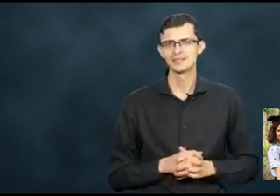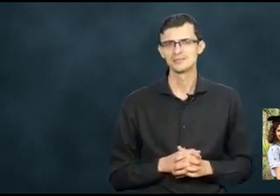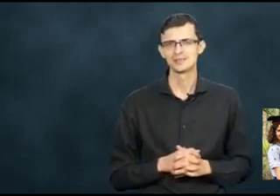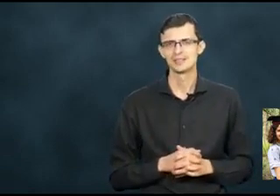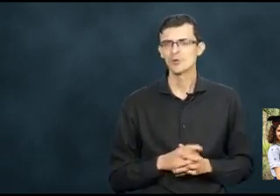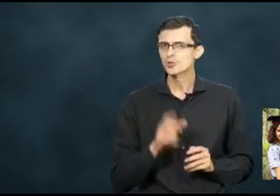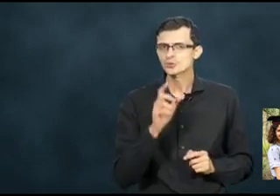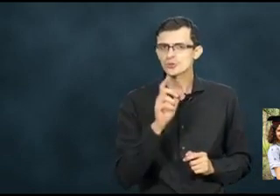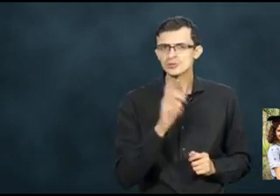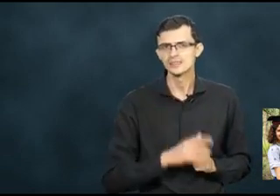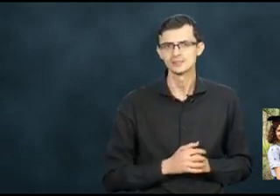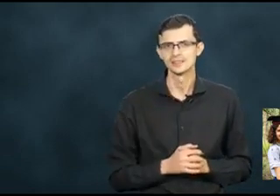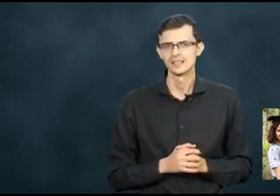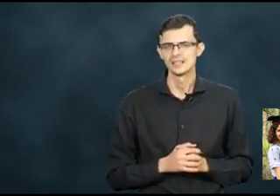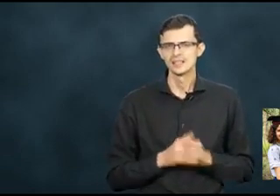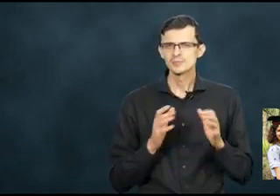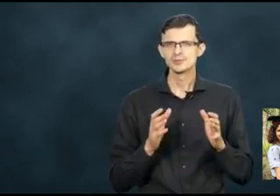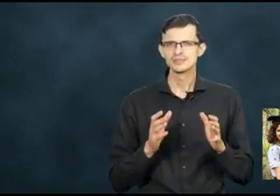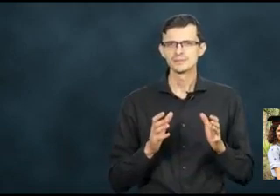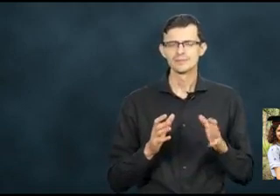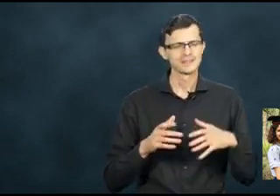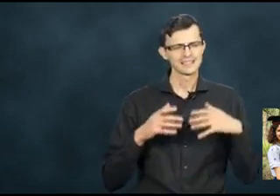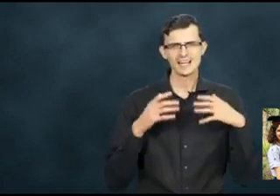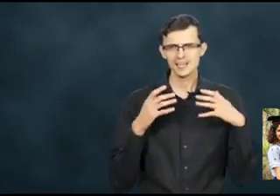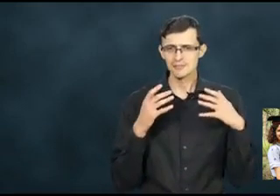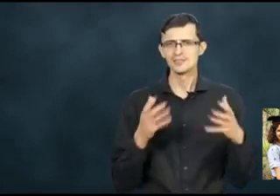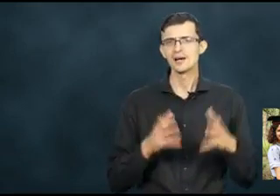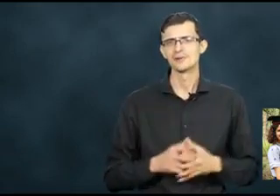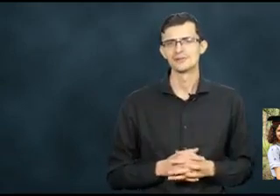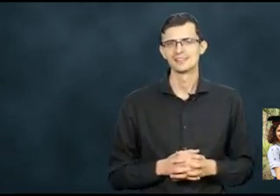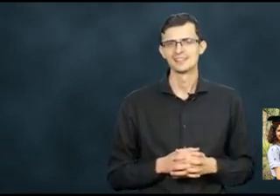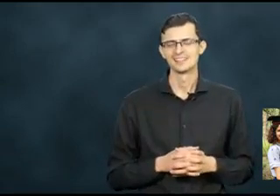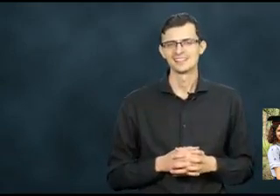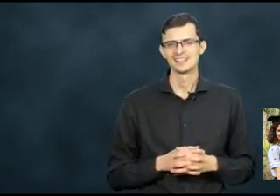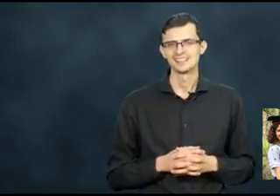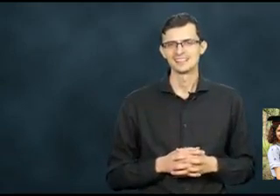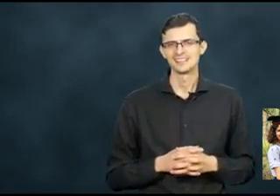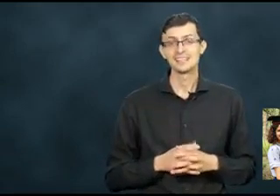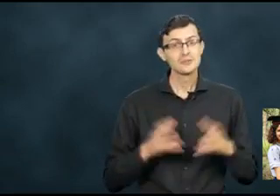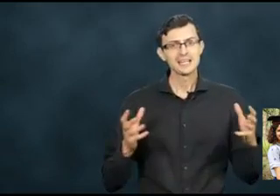chip cu ajutorul tău. Îți spun că dacă ai vedea-o, te lumina.